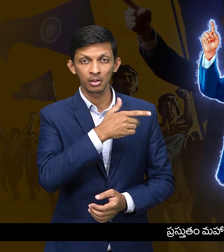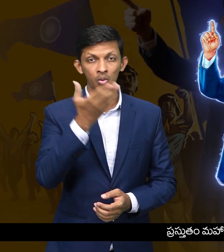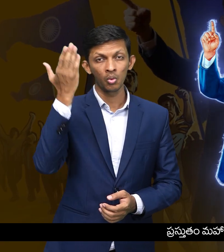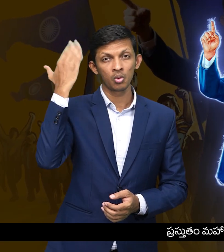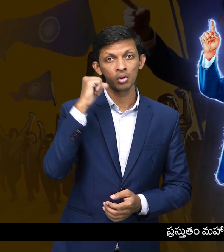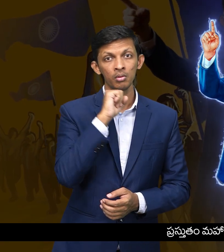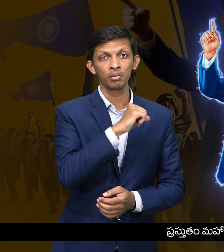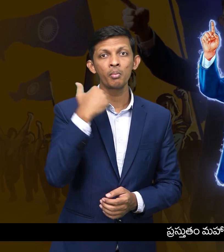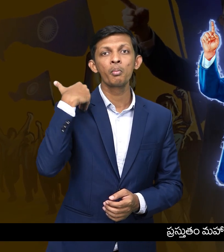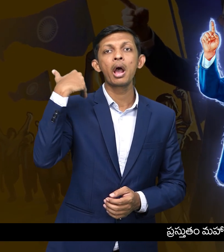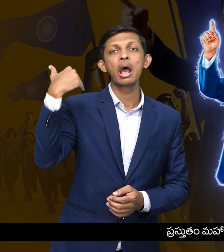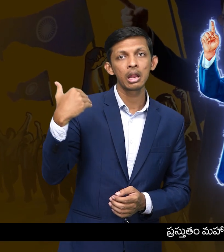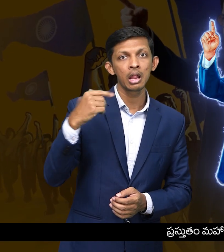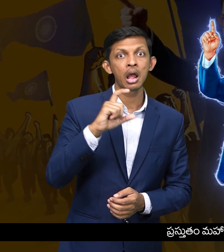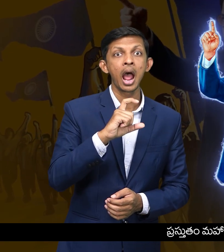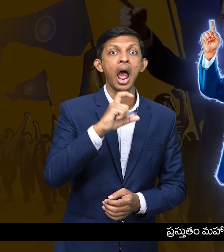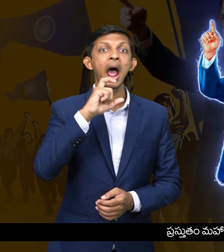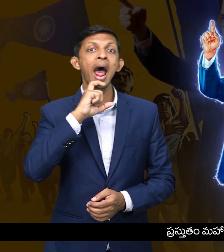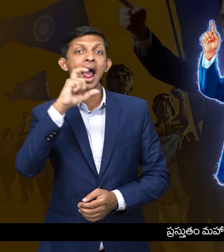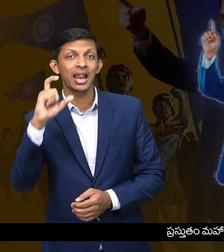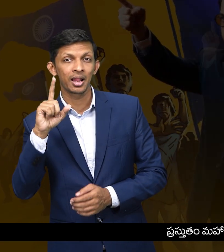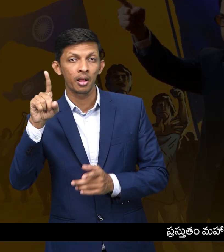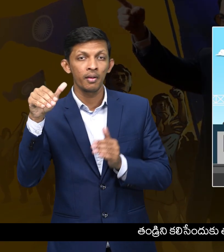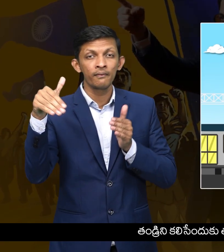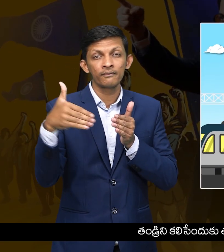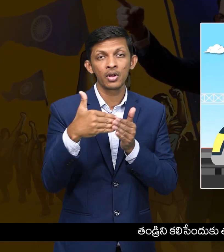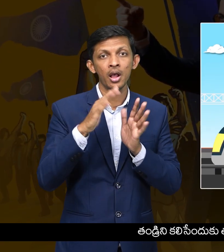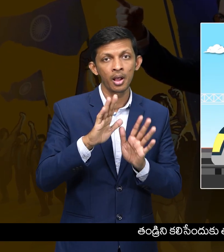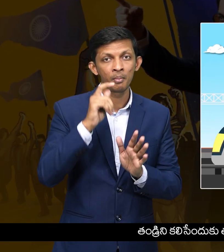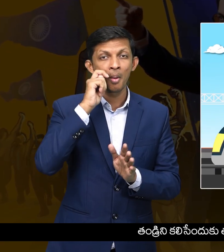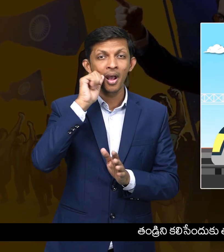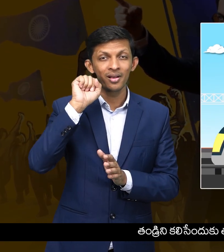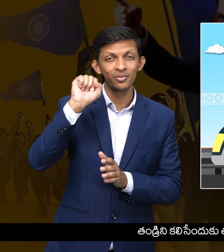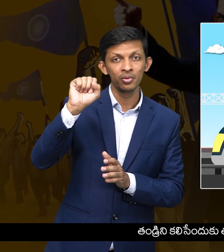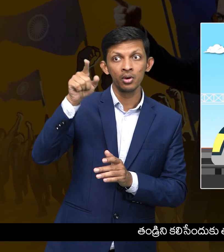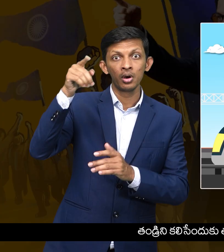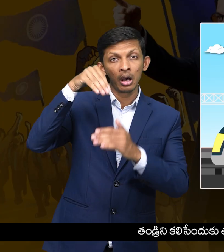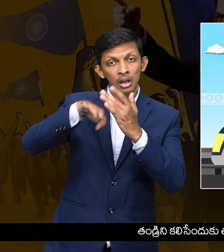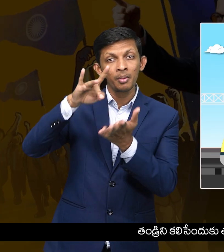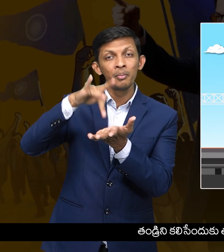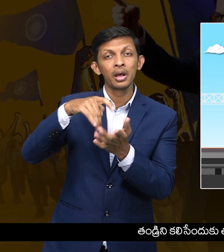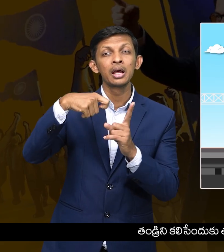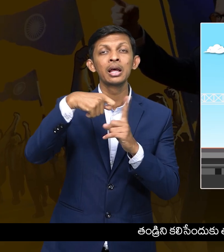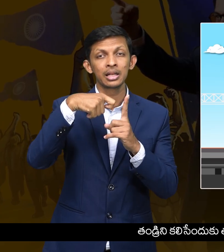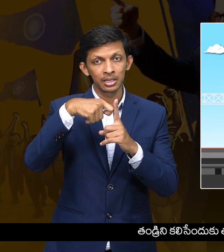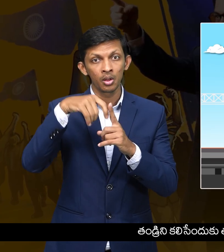ప్రస్తుతం మహారాష్ట్రలో ఉన్న కోరేగావ్లో ఉన్న తన తండ్రిని కలిసేందుకు తన సోదరులు బంధువులతో కలిసి వెళ్ళాడు.